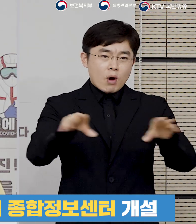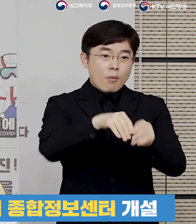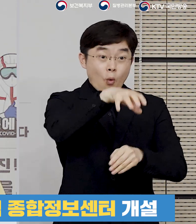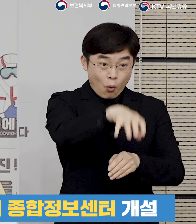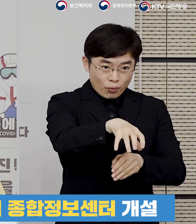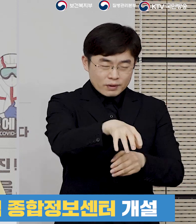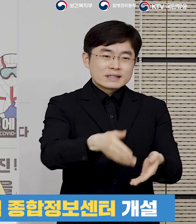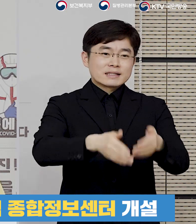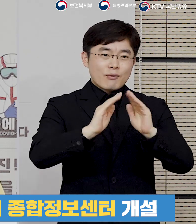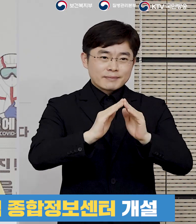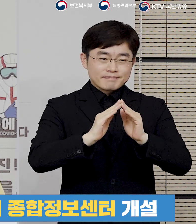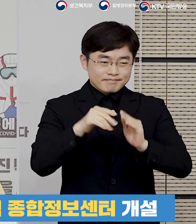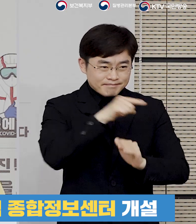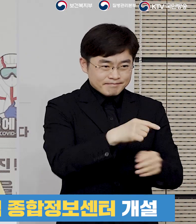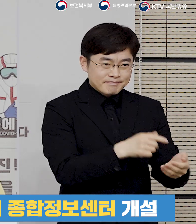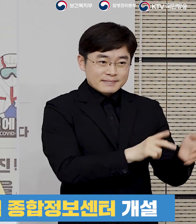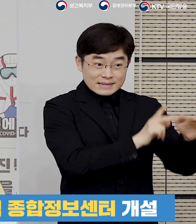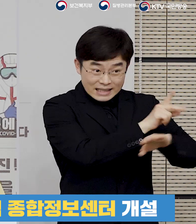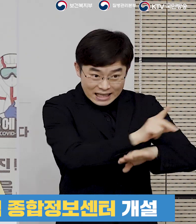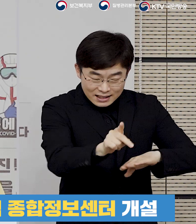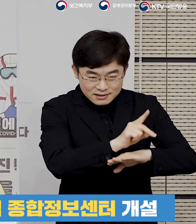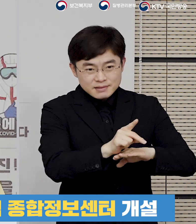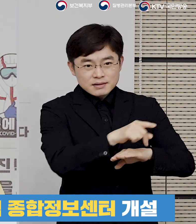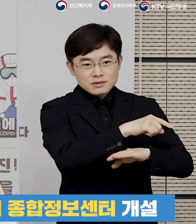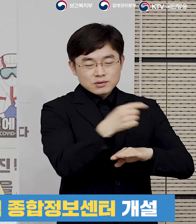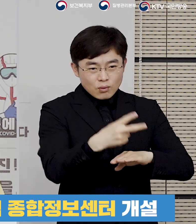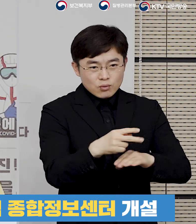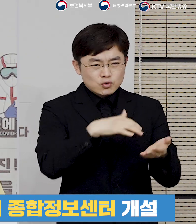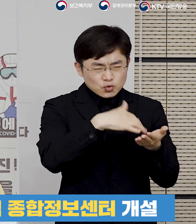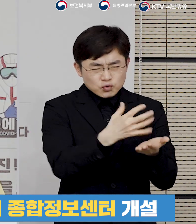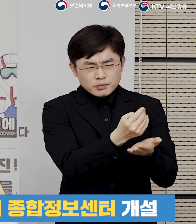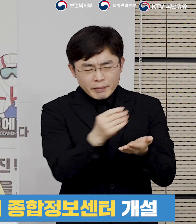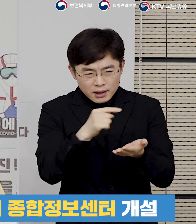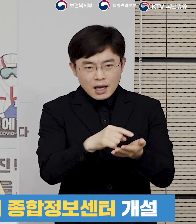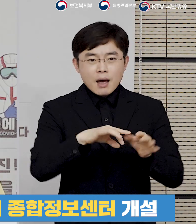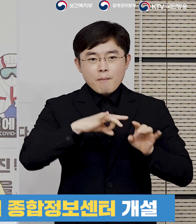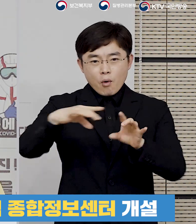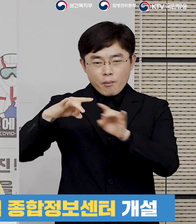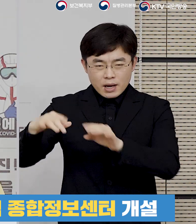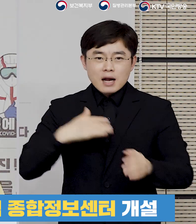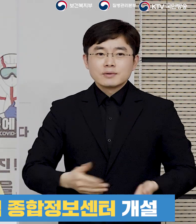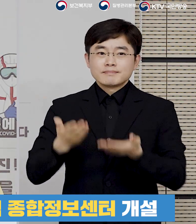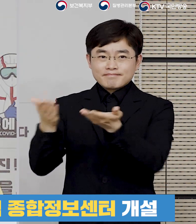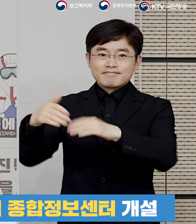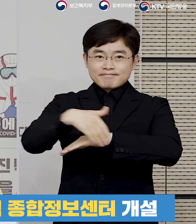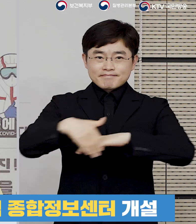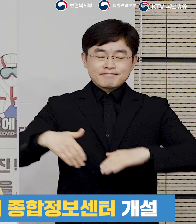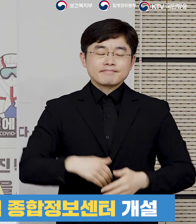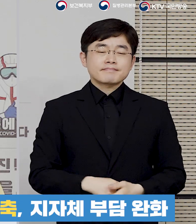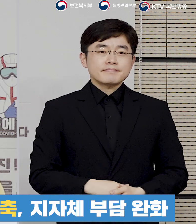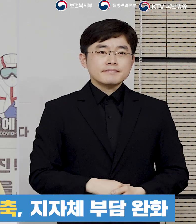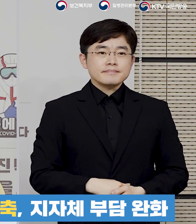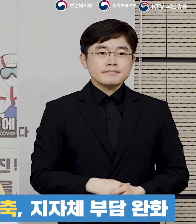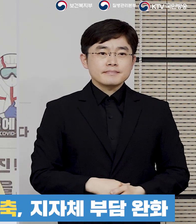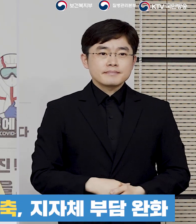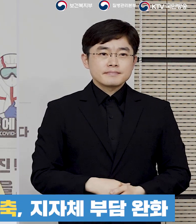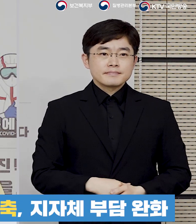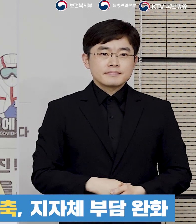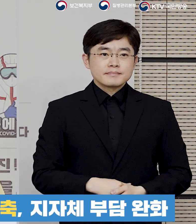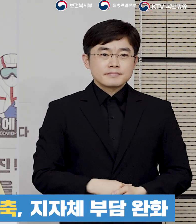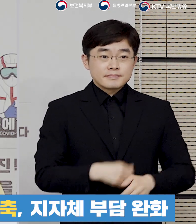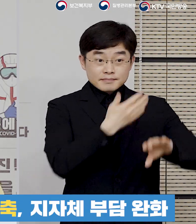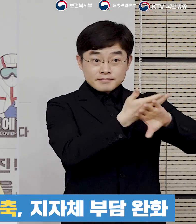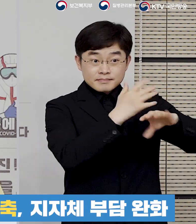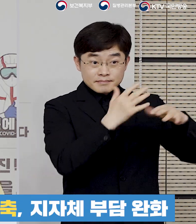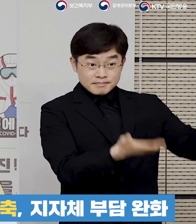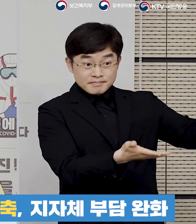종합정보센터를 개설하여 세부 수송 정보를 파악하고 지자체에 통보하는 시스템을 구축할 예정입니다. 이러한 조치를